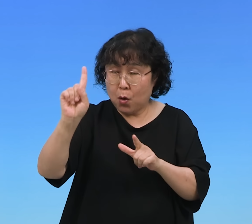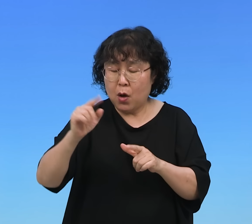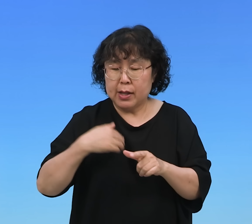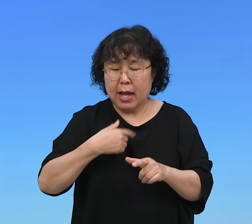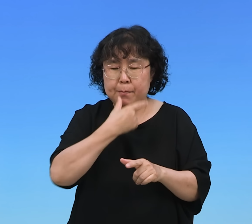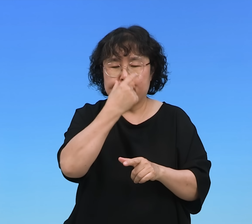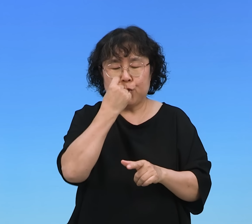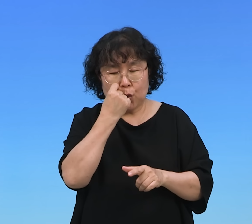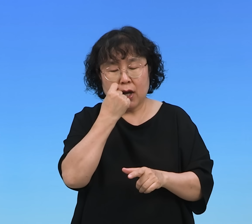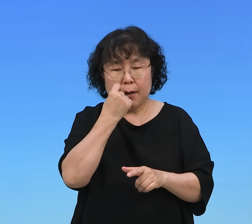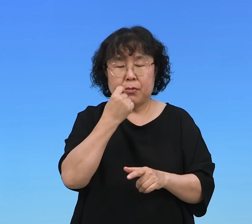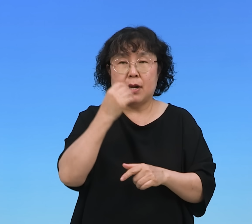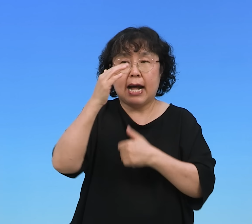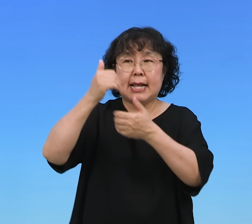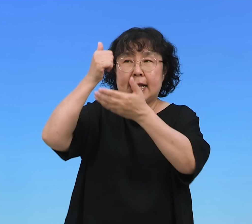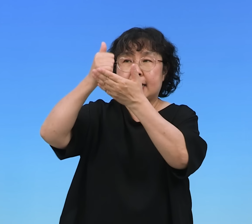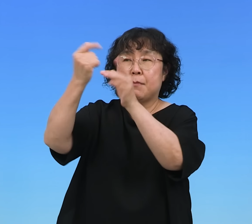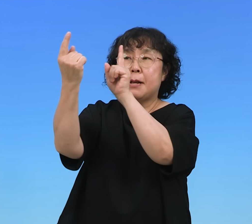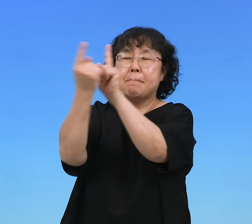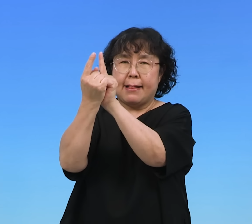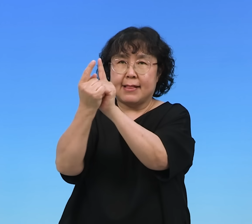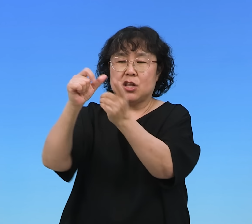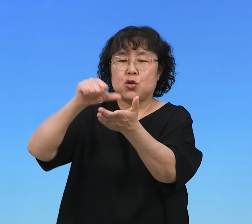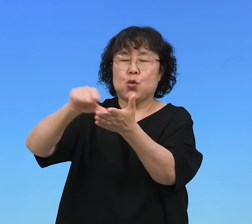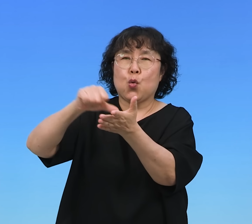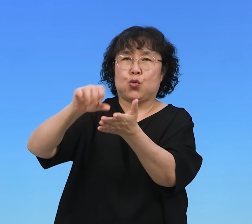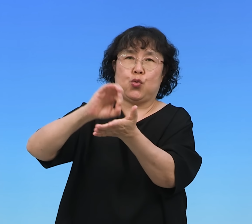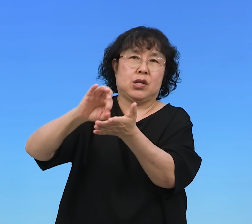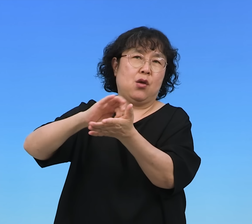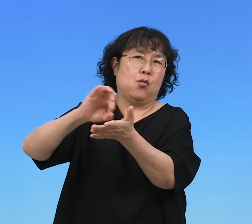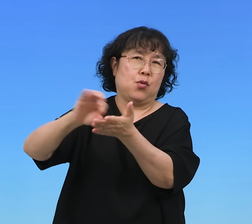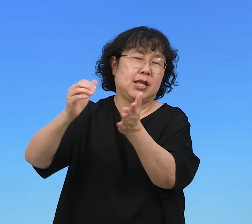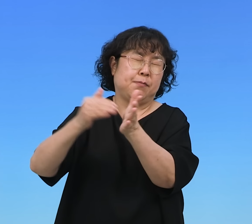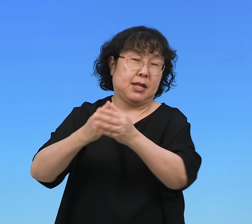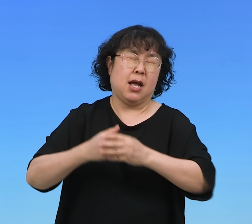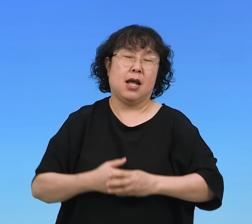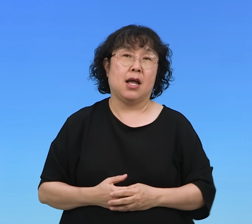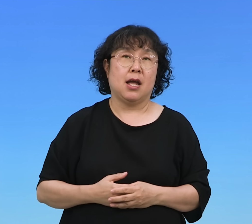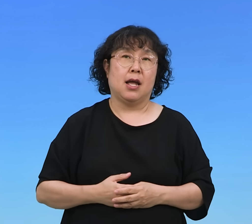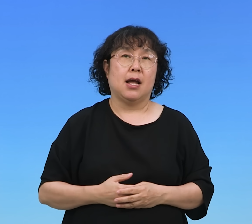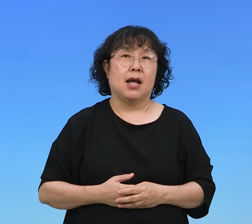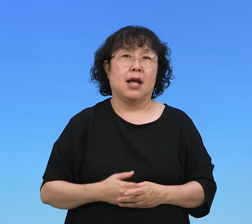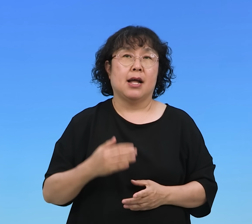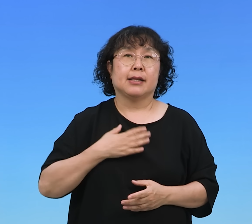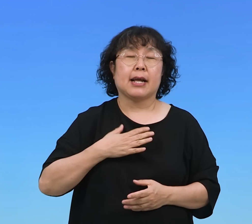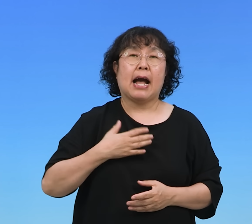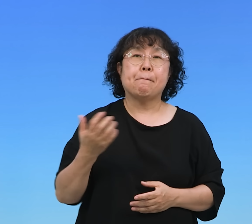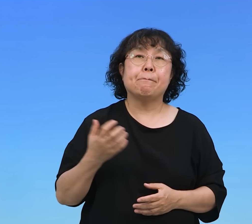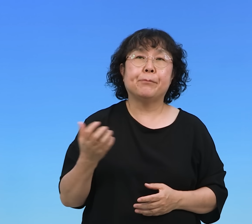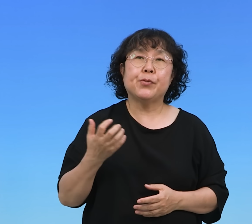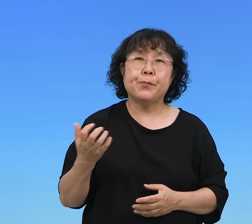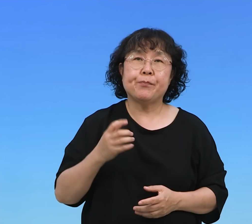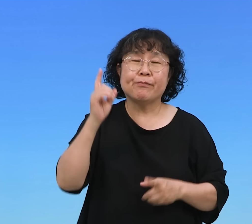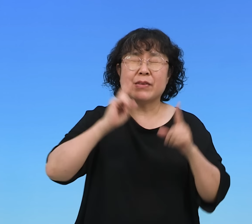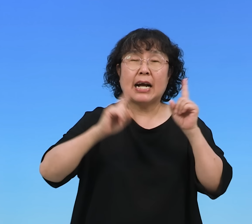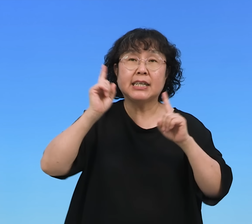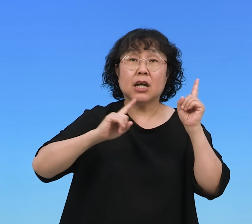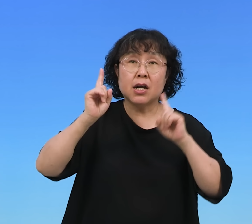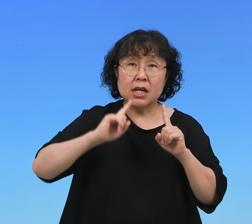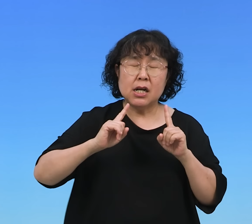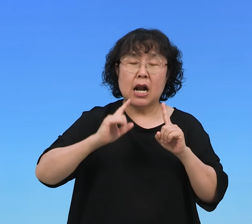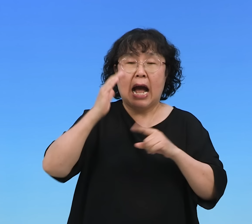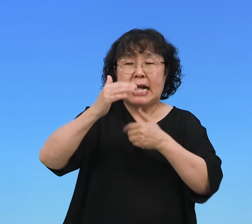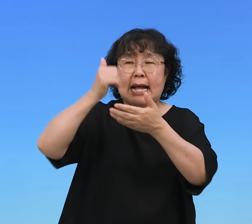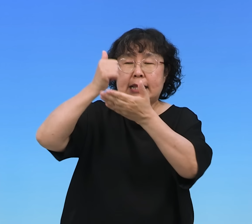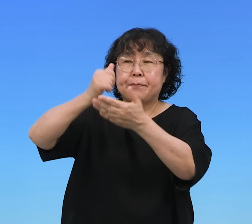가진 결핍을 하나님을 만나는 도구로 쓰고 있는 거예요. 자기가 가진 아픔과 상처를